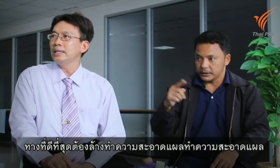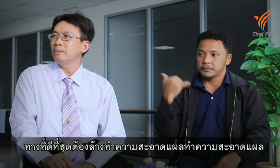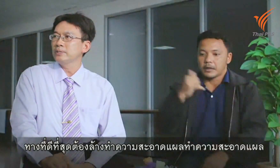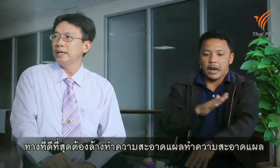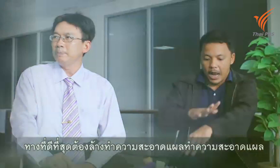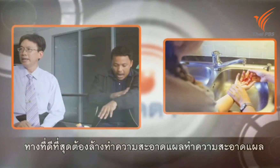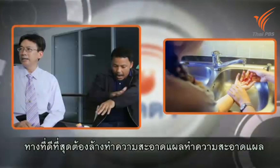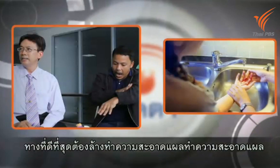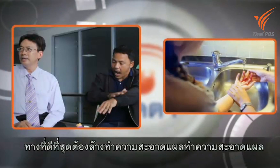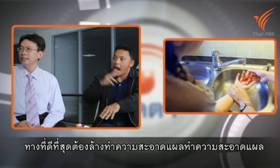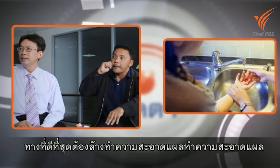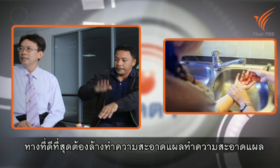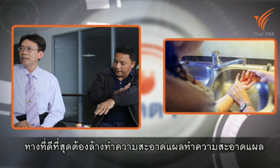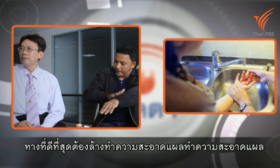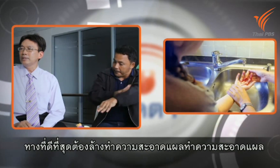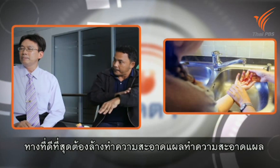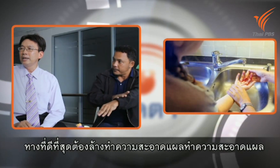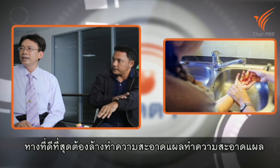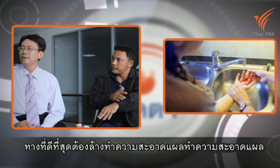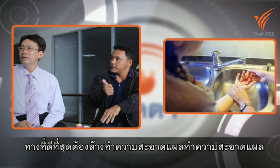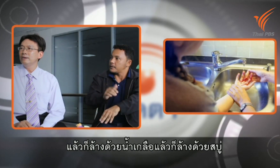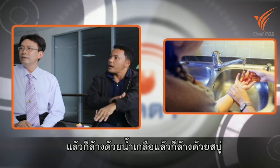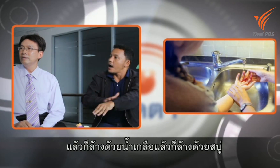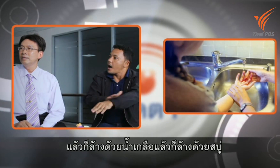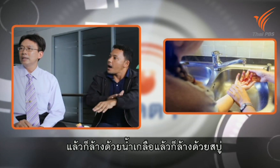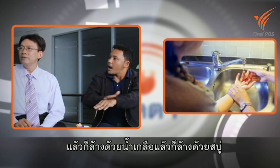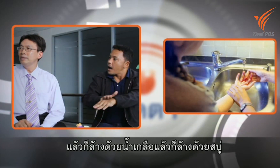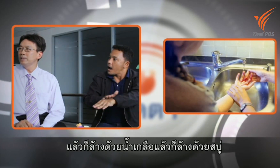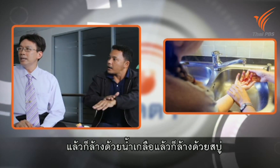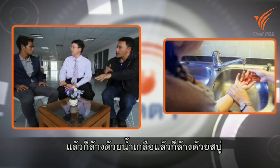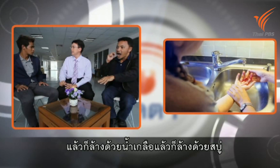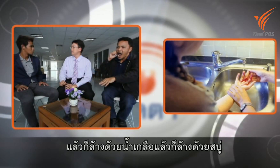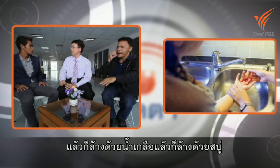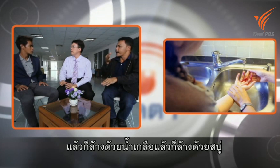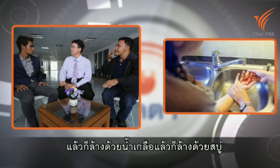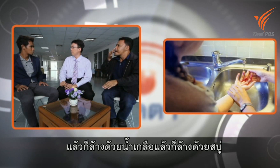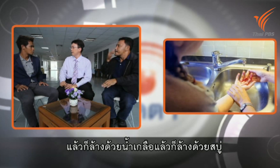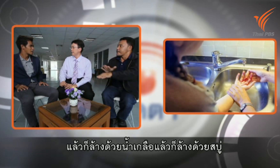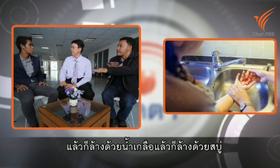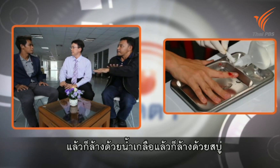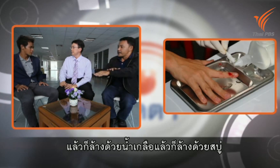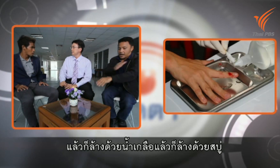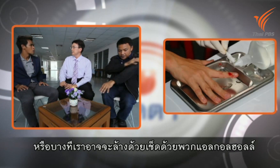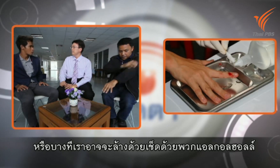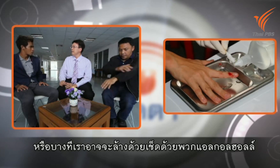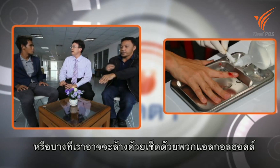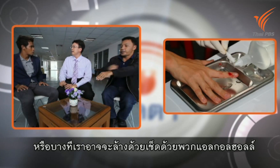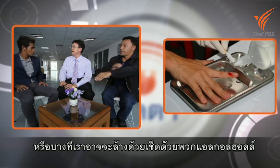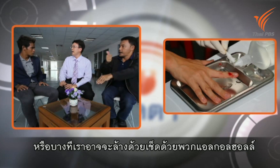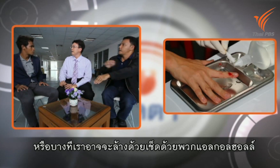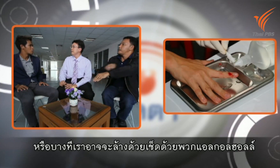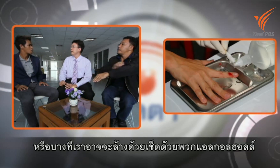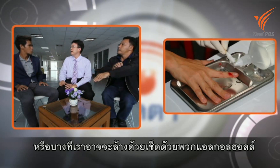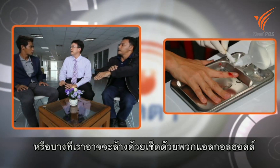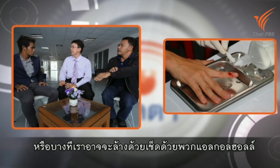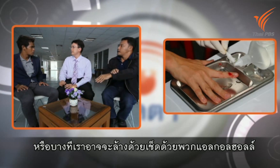ต้องล้างทำความสะอาดแผลนะฮะทำความสะอาดแผลแล้วก็ล้างด้วยน้ำเกลือแล้วก็ล้างด้วยสบู่นะฮะซึ่งบางทีเราอาจจ